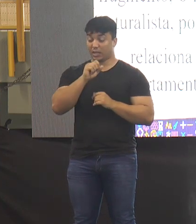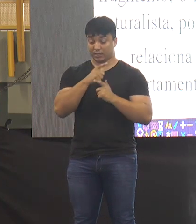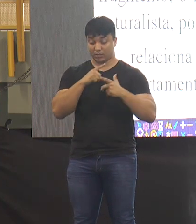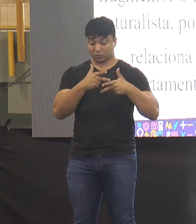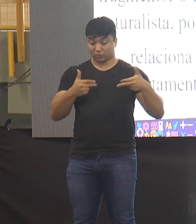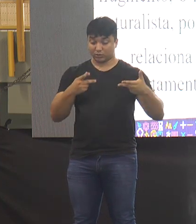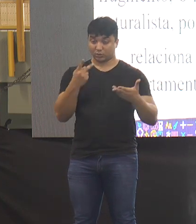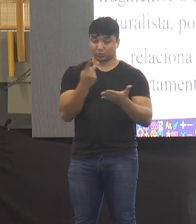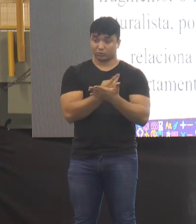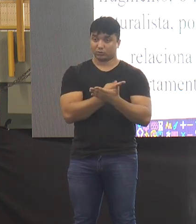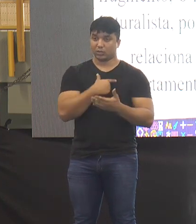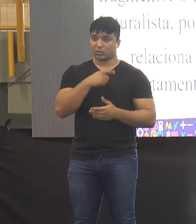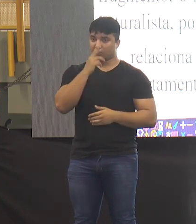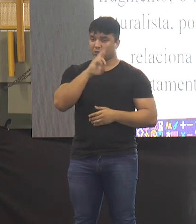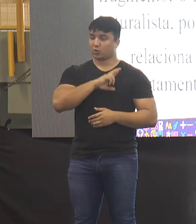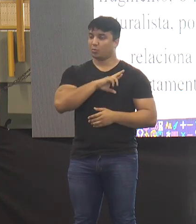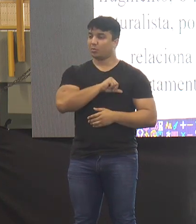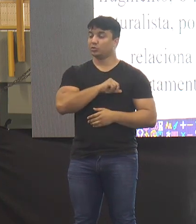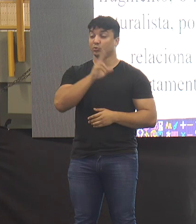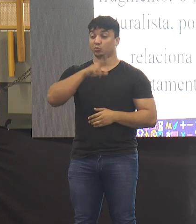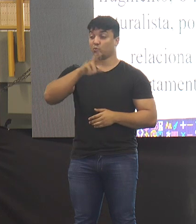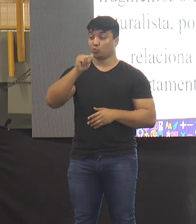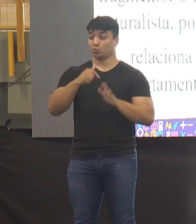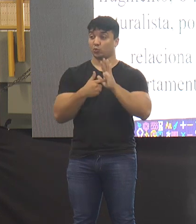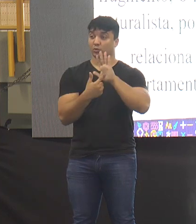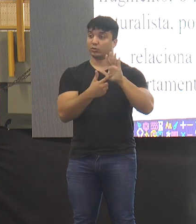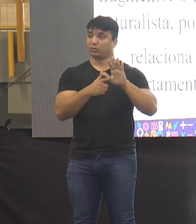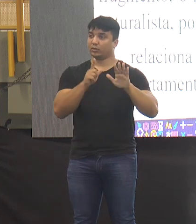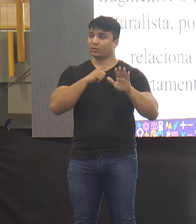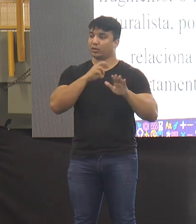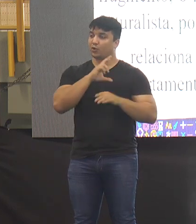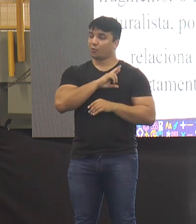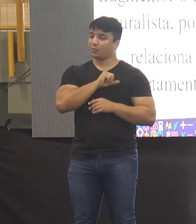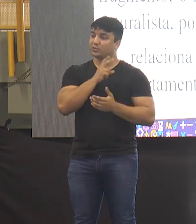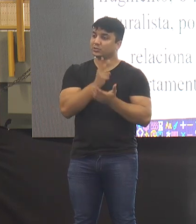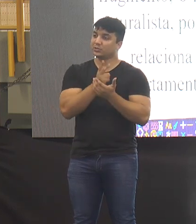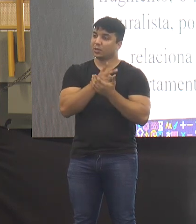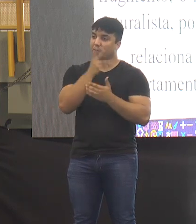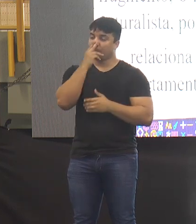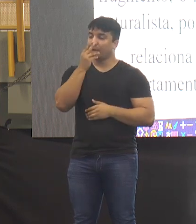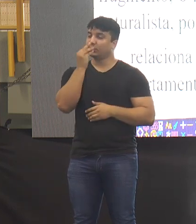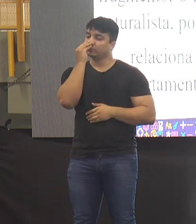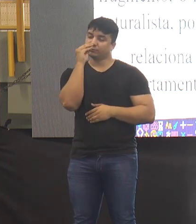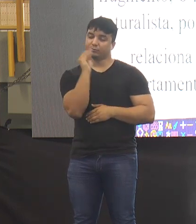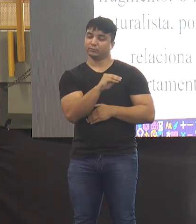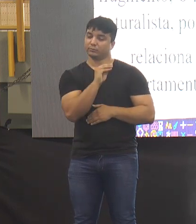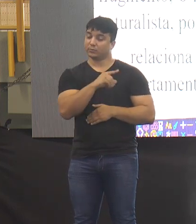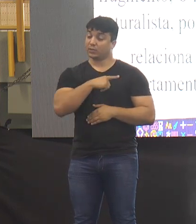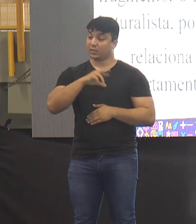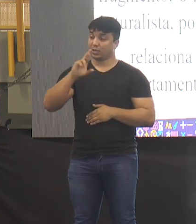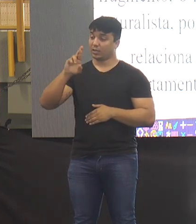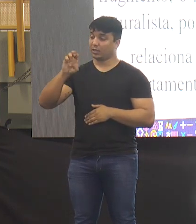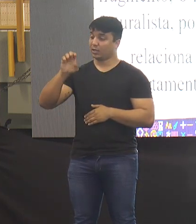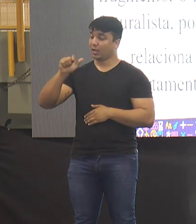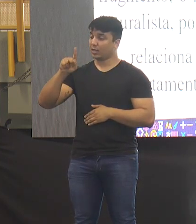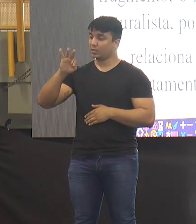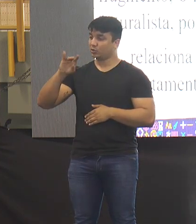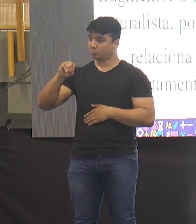Situações que o romantismo nunca criou, situações que o romantismo sempre ignorou, o realismo